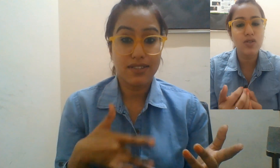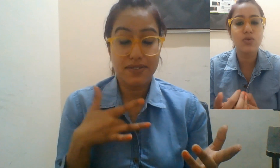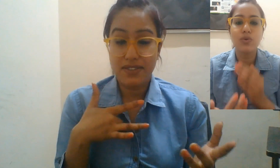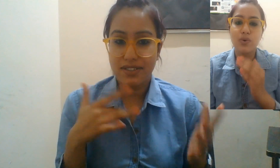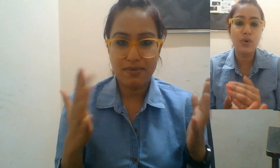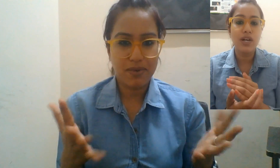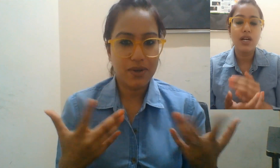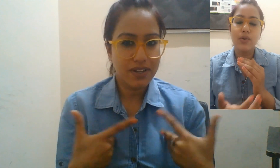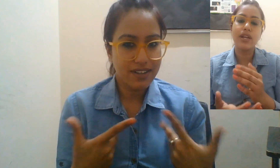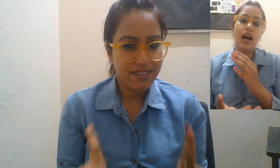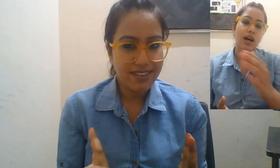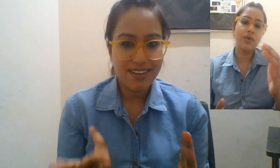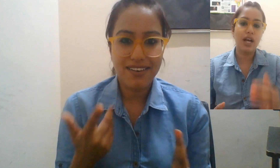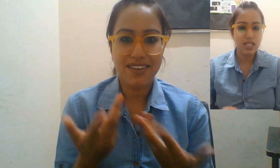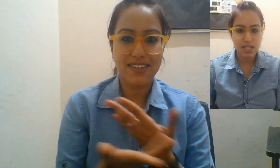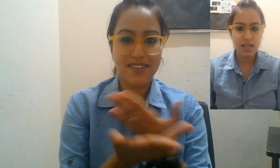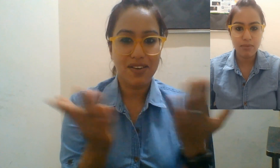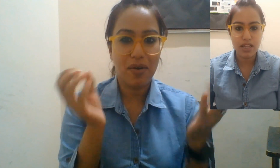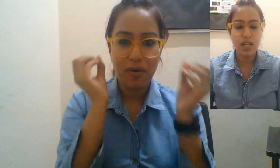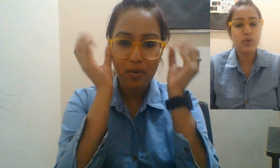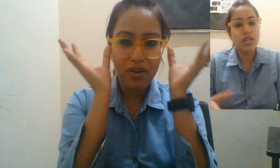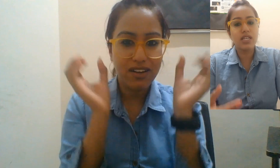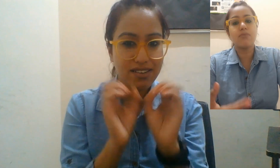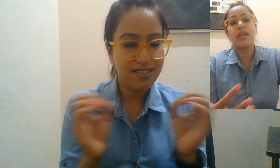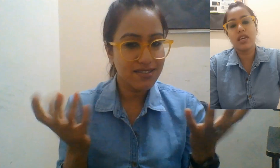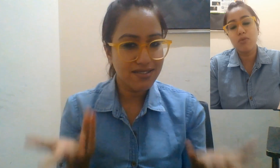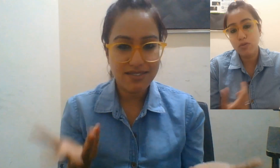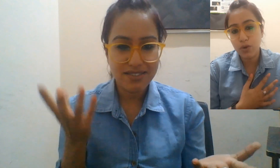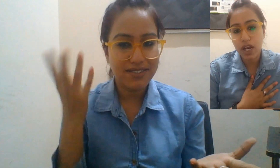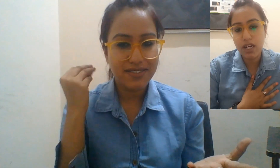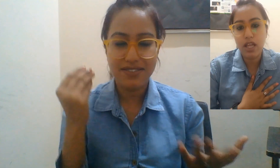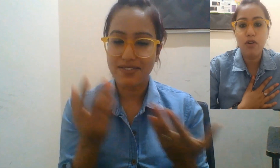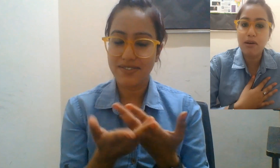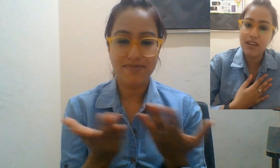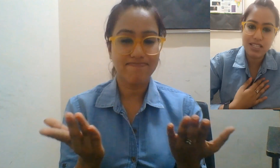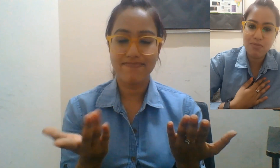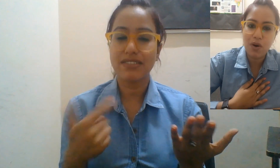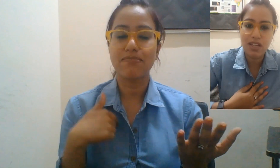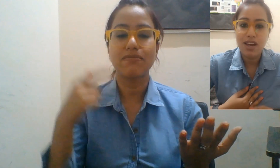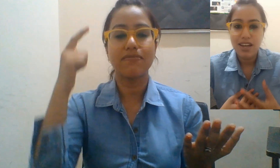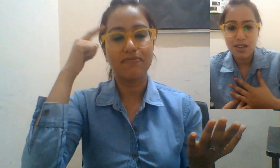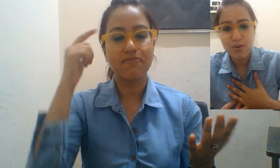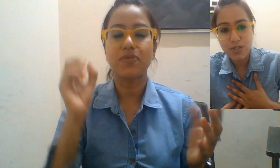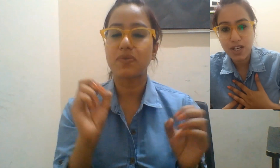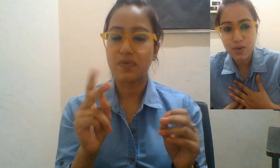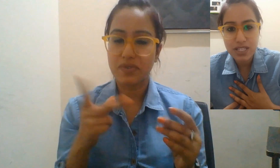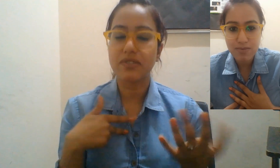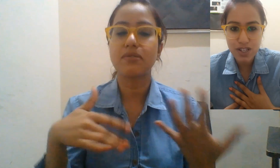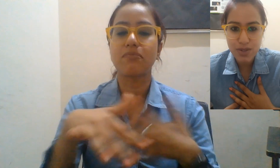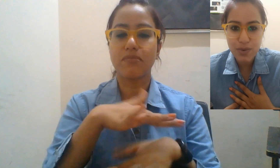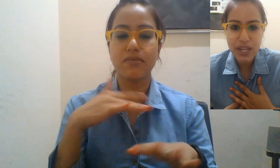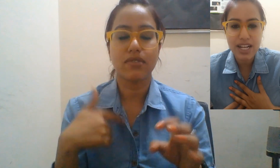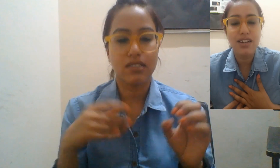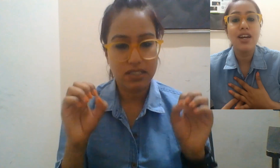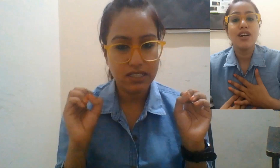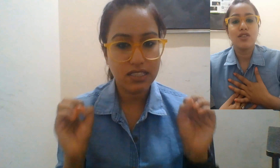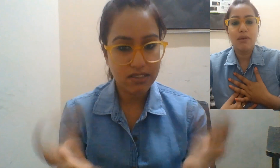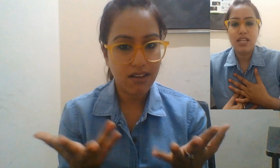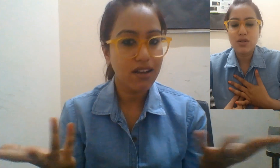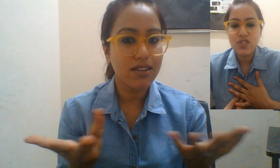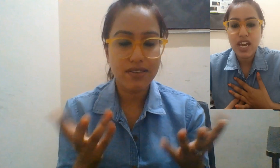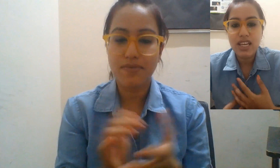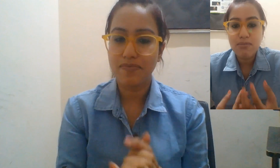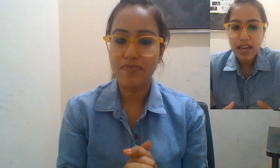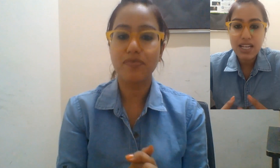करने के बावजूद उनको कोई राह, कोई रास्ता नहीं मिलता। तो ये सब देख के बहुत बुरा लगता है और मैं वैसे ही बहुत इमोशनल हूँ इन सब चीज़ों को लेकर।